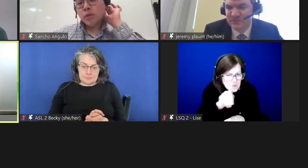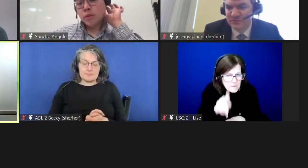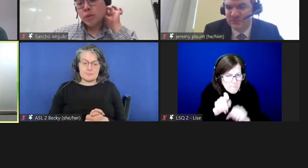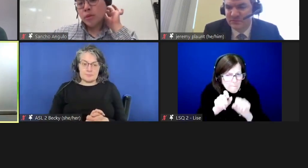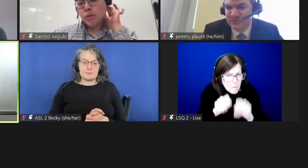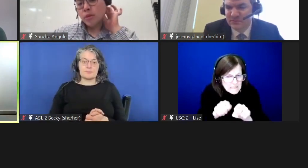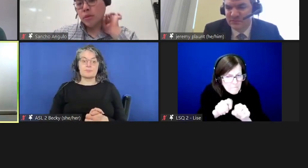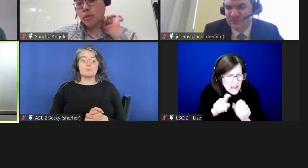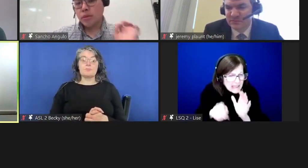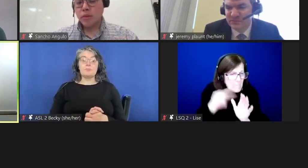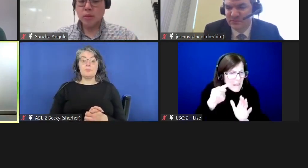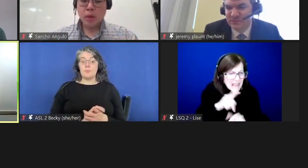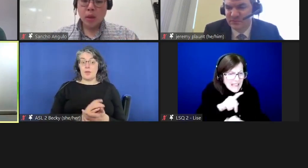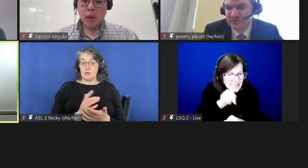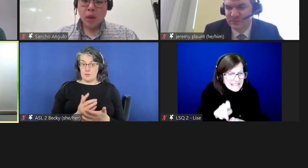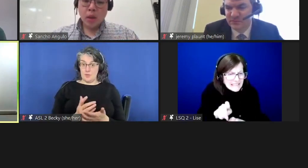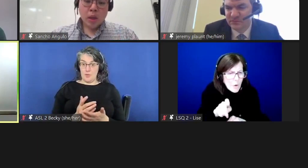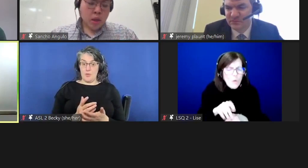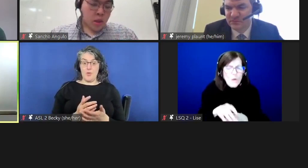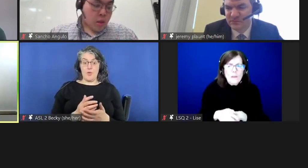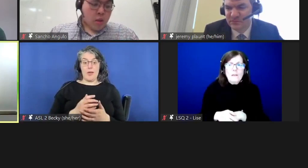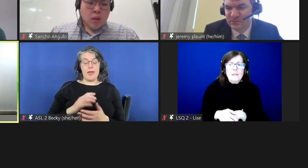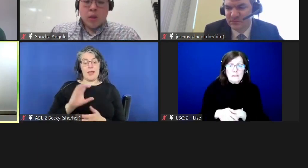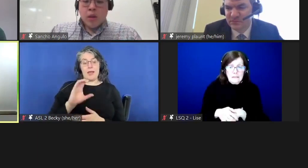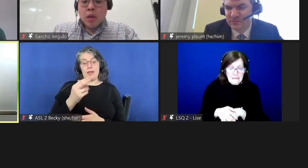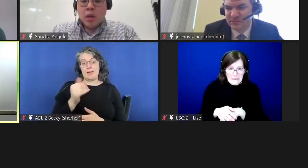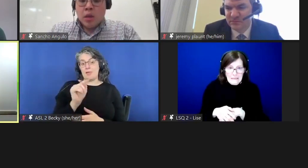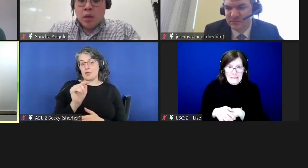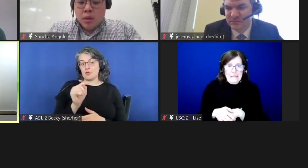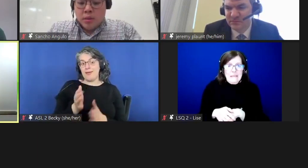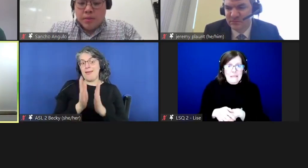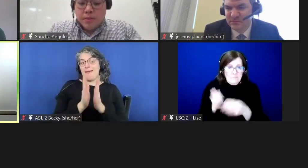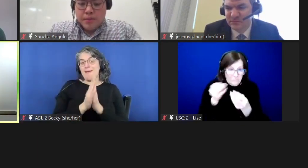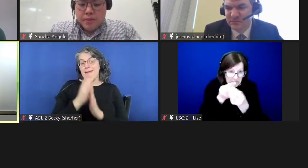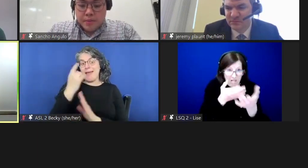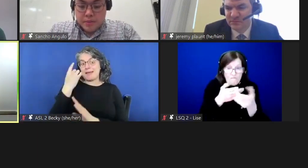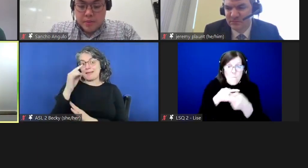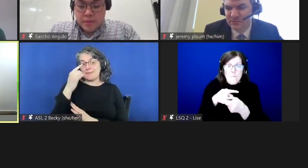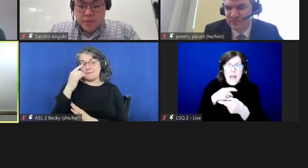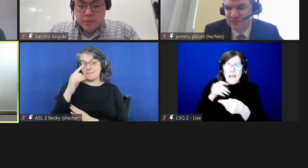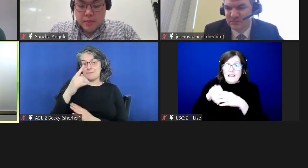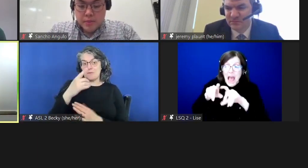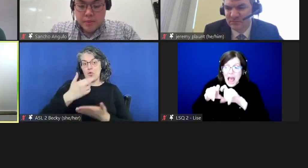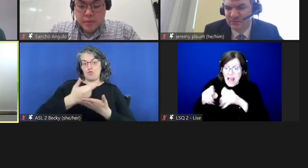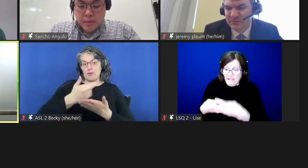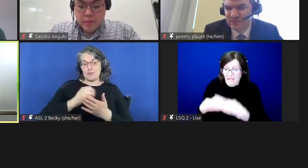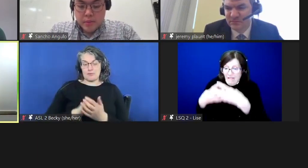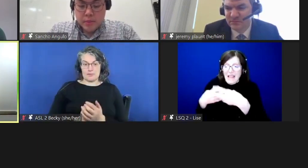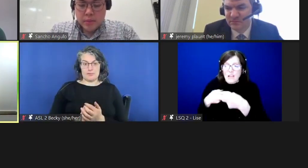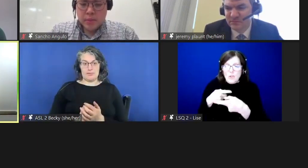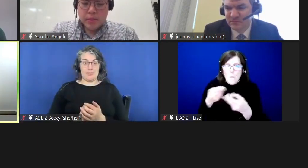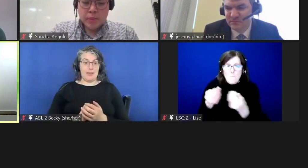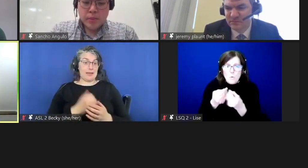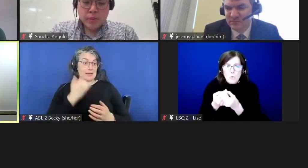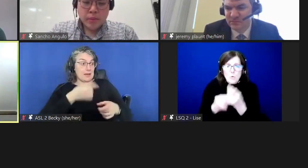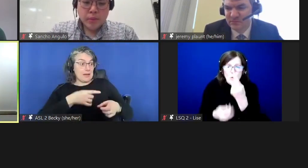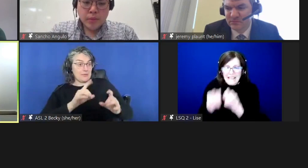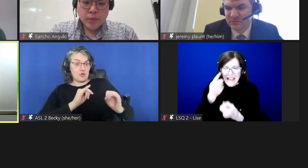Un grand nombre de questions dans la zone de clavardage qui demandent des ressources. Par exemple, une liste de